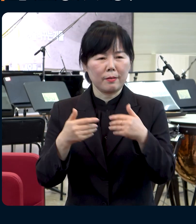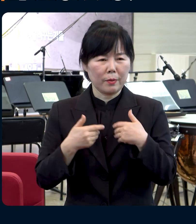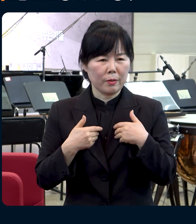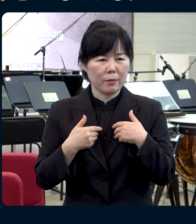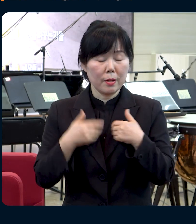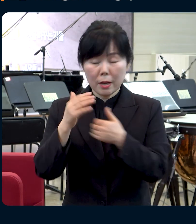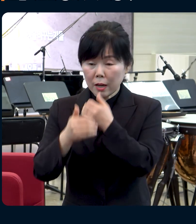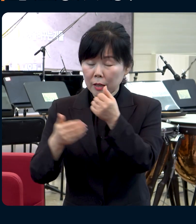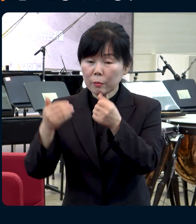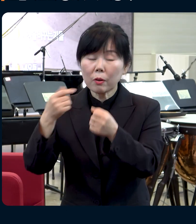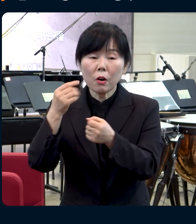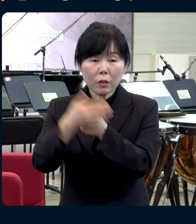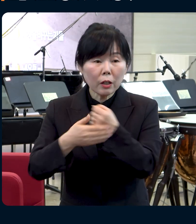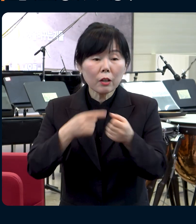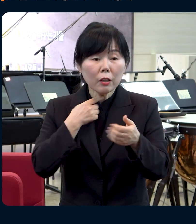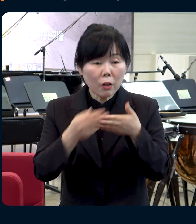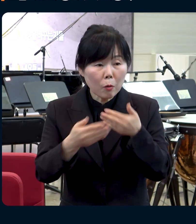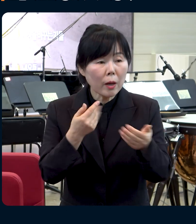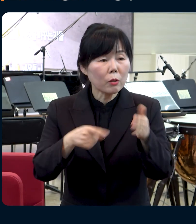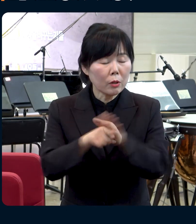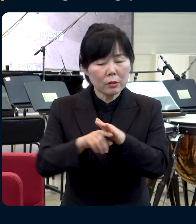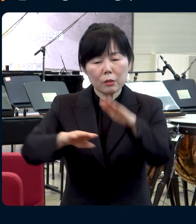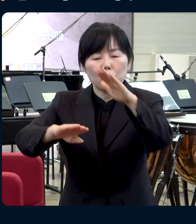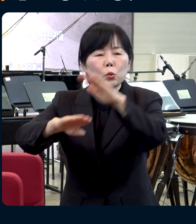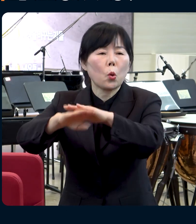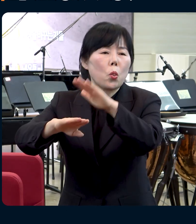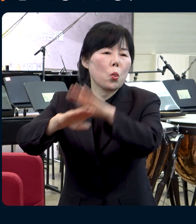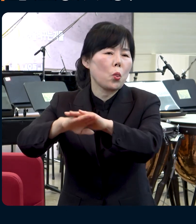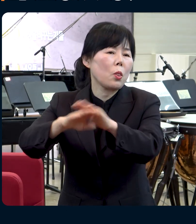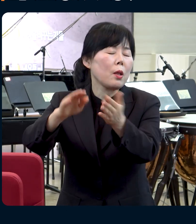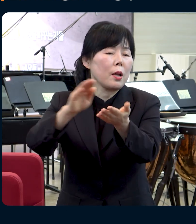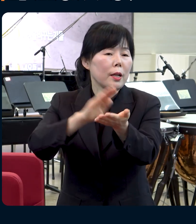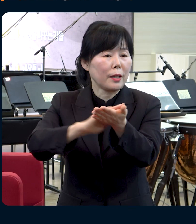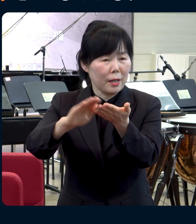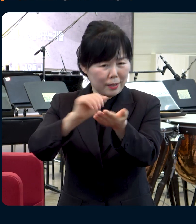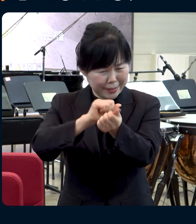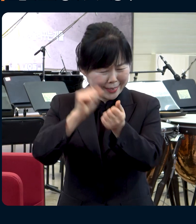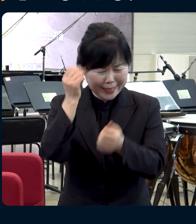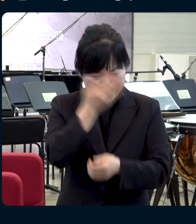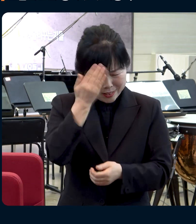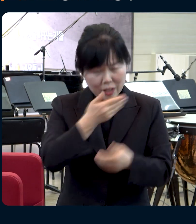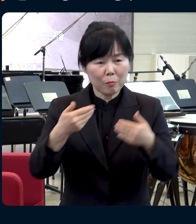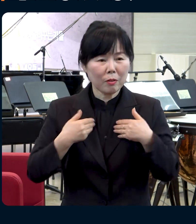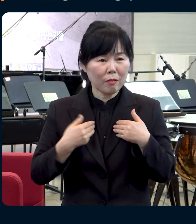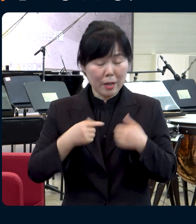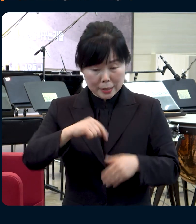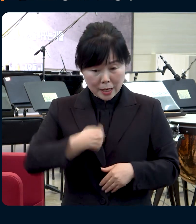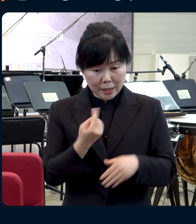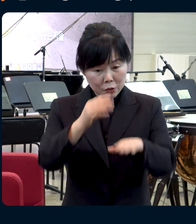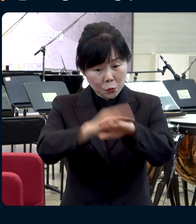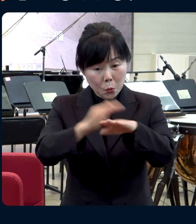경험하기 위해서는요 손이 깨끗해야 합니다. 우리 전부 다 한번 손을 한번 들어보세요. 자신의 손을 한번